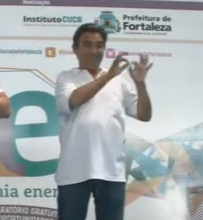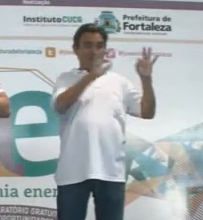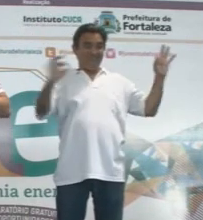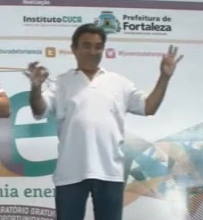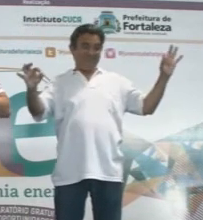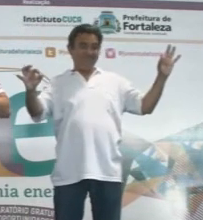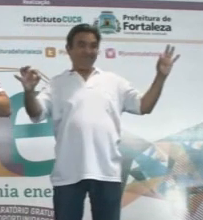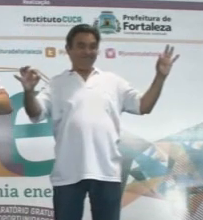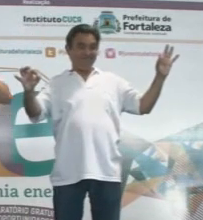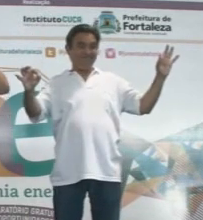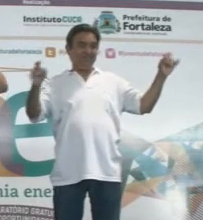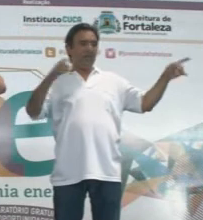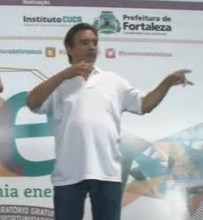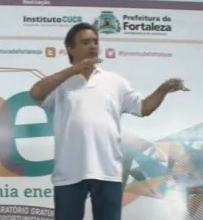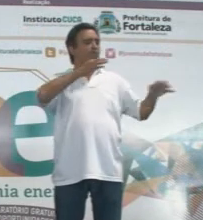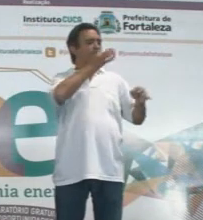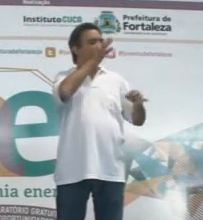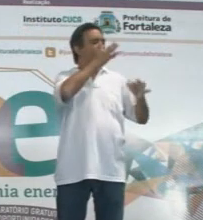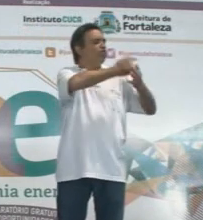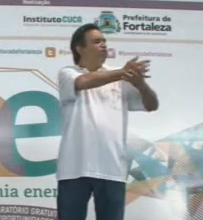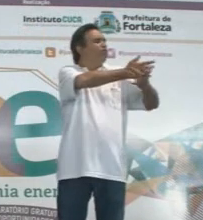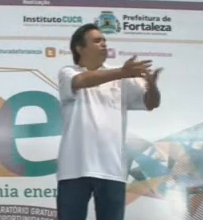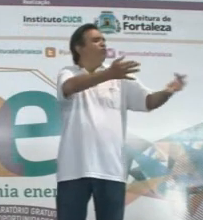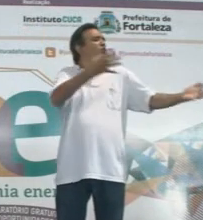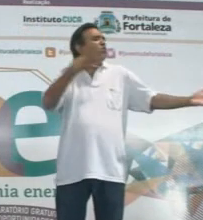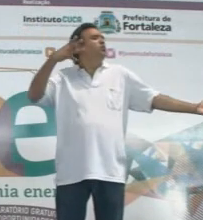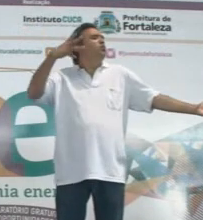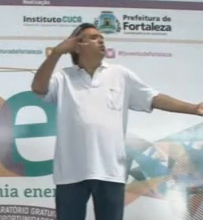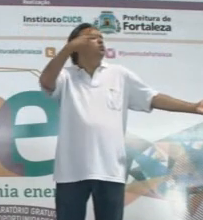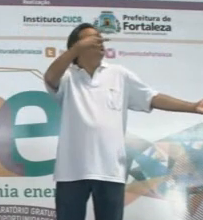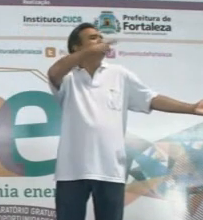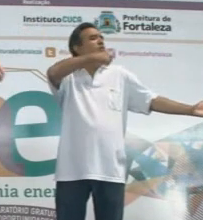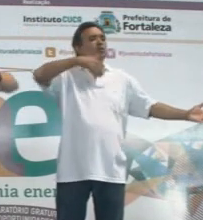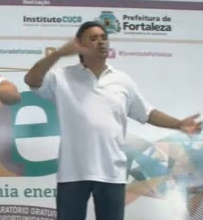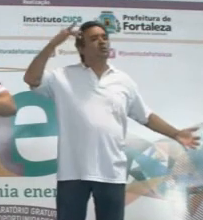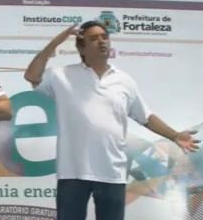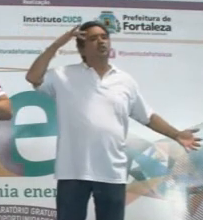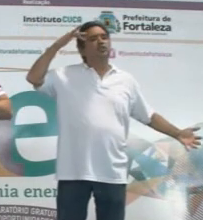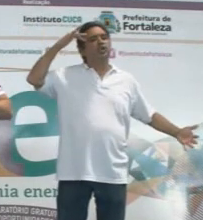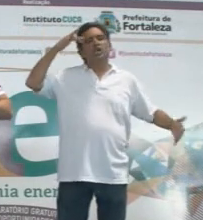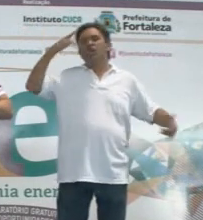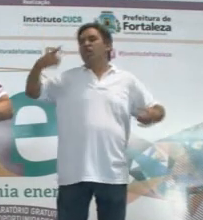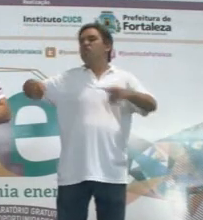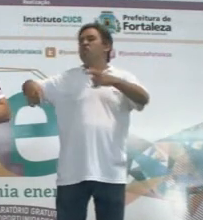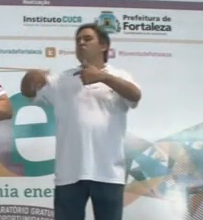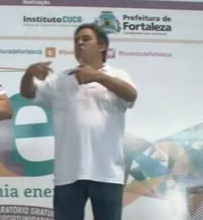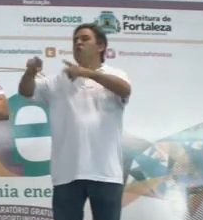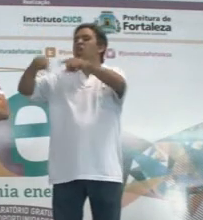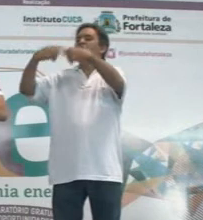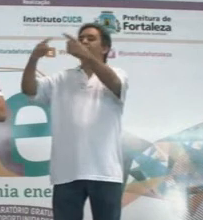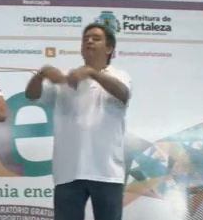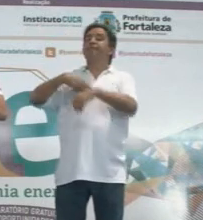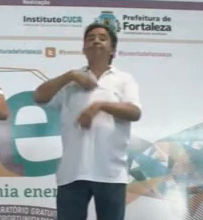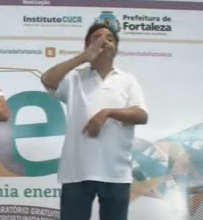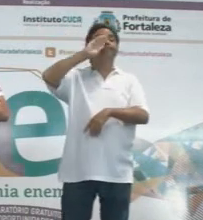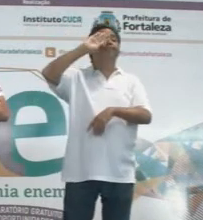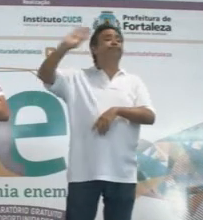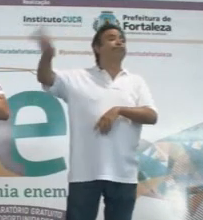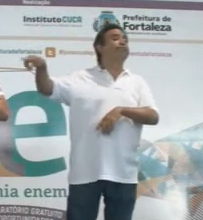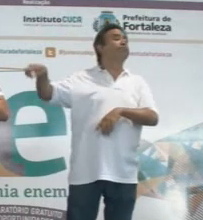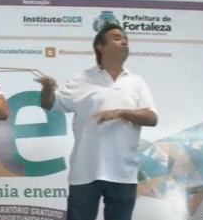sentido. Por quê? Porque a nobreza mora lá, não sai de lá, tá? Então a França já